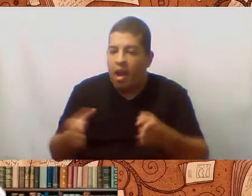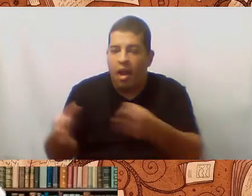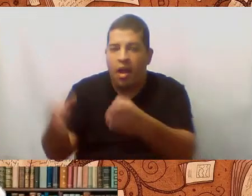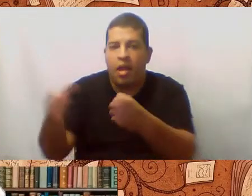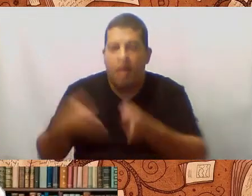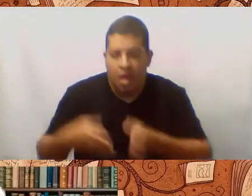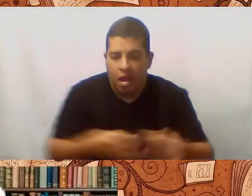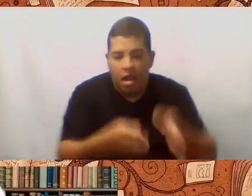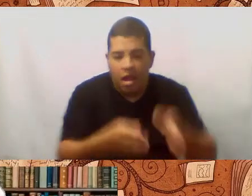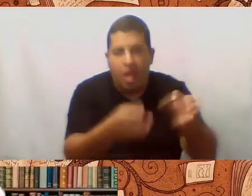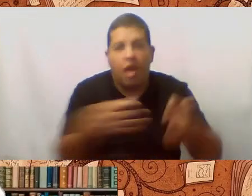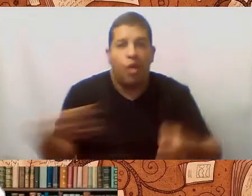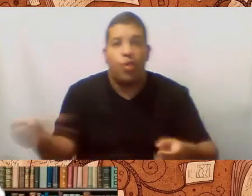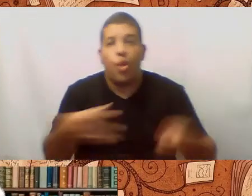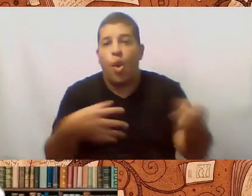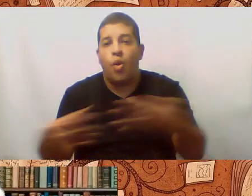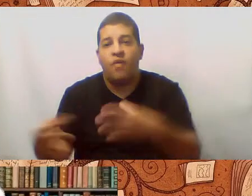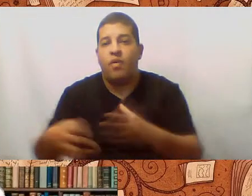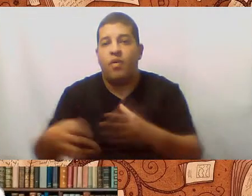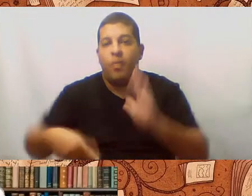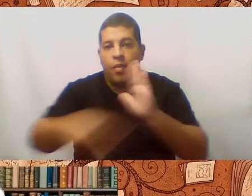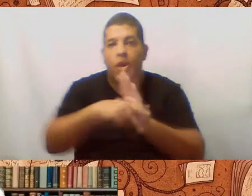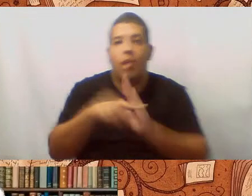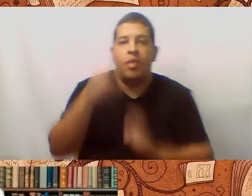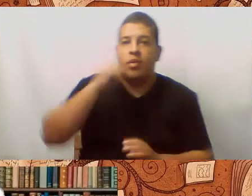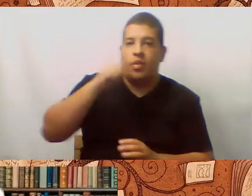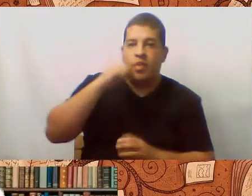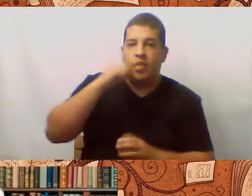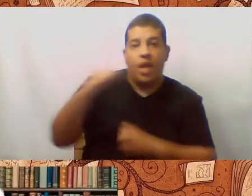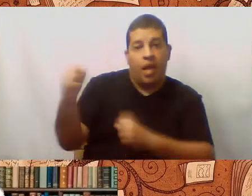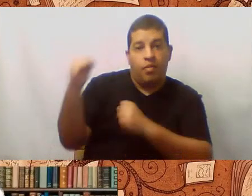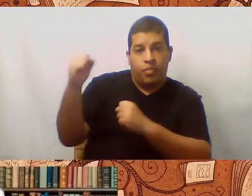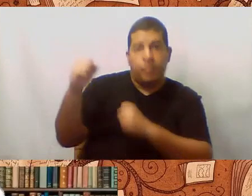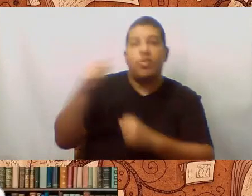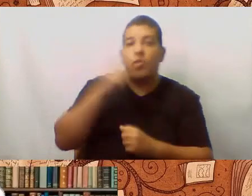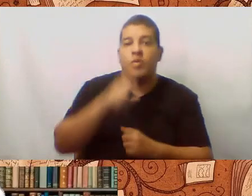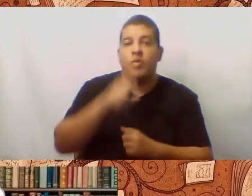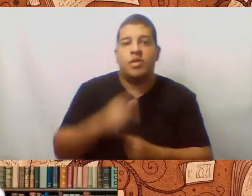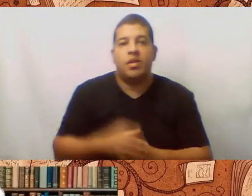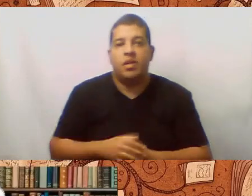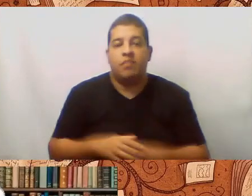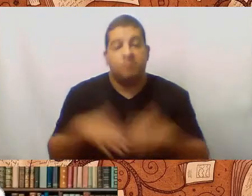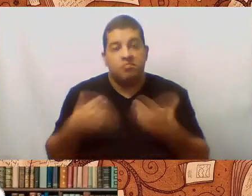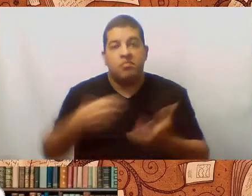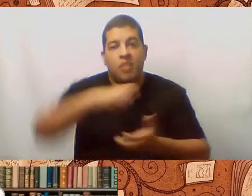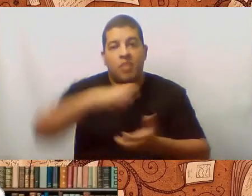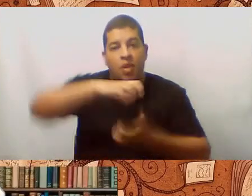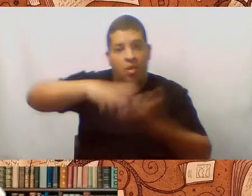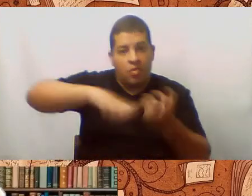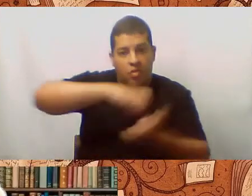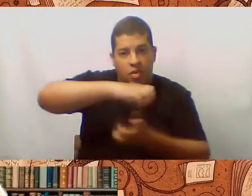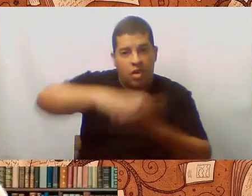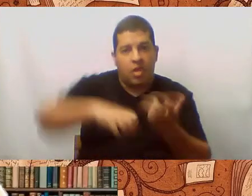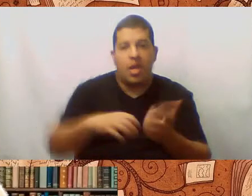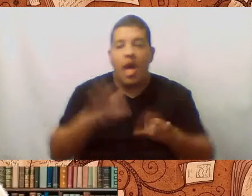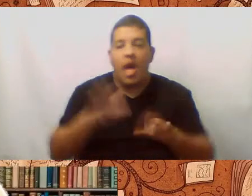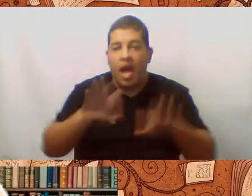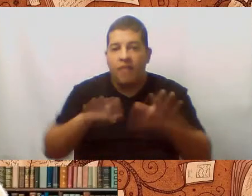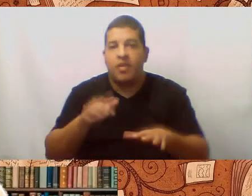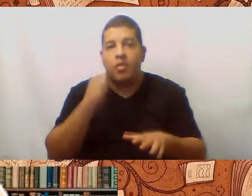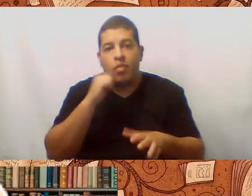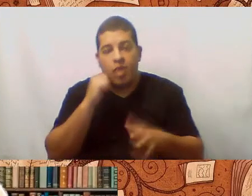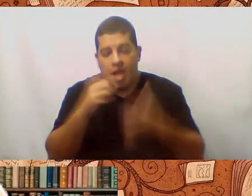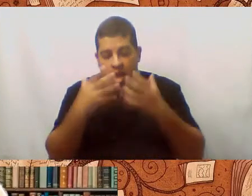da potência feminina, né? Então, não é à toa que esses movimentos, ao mesmo tempo que eles sejam antifeministas, né, esse